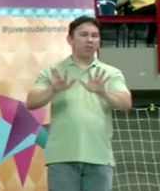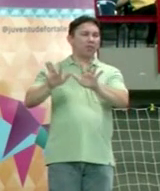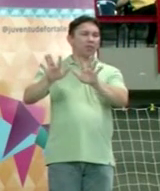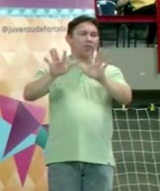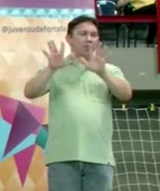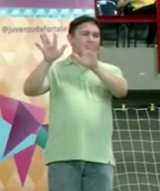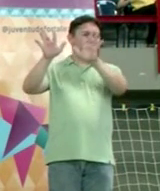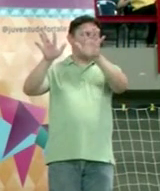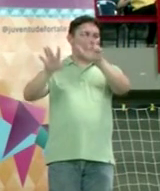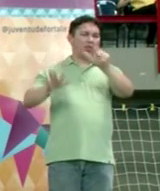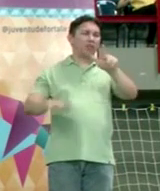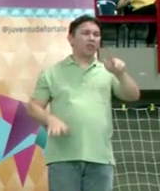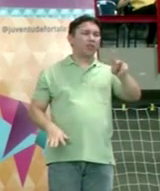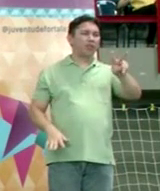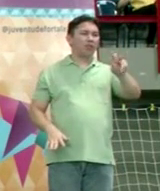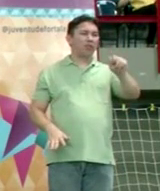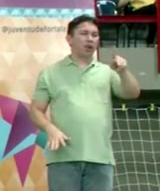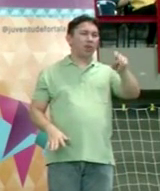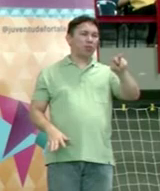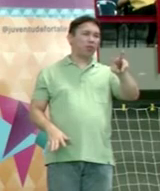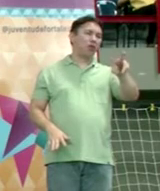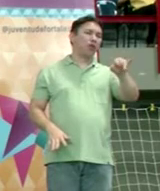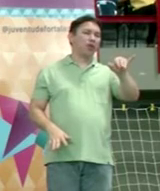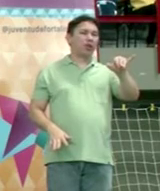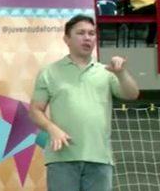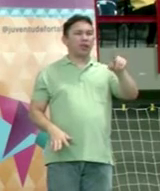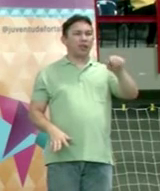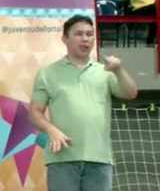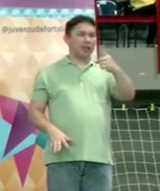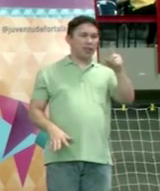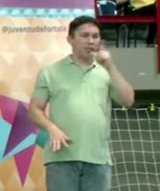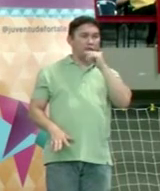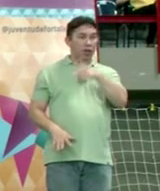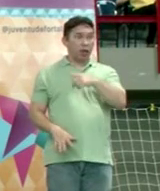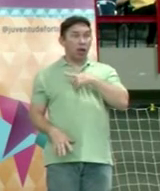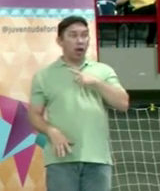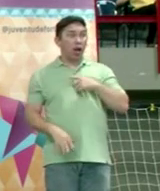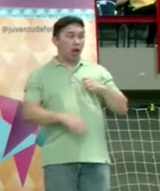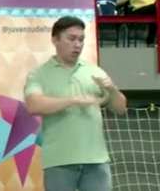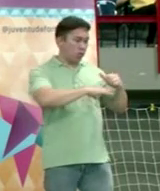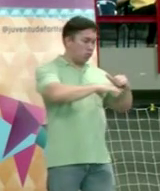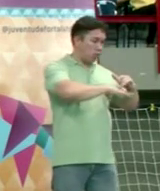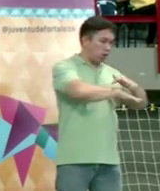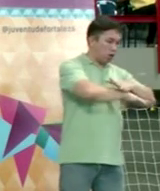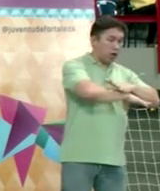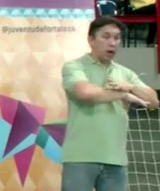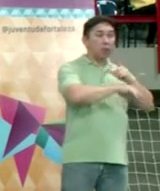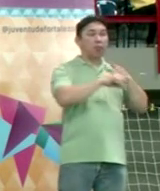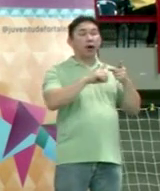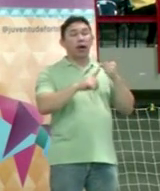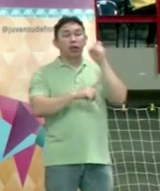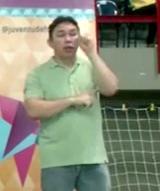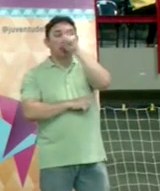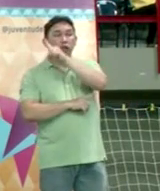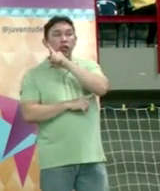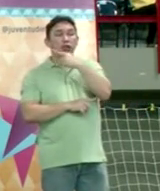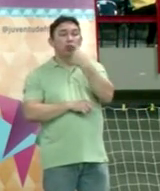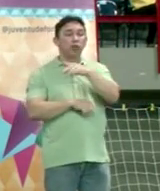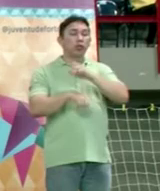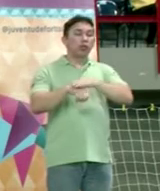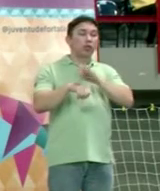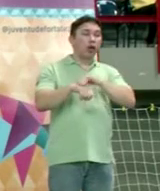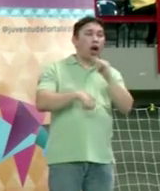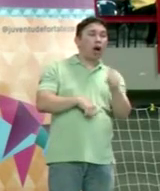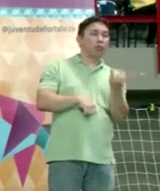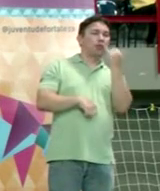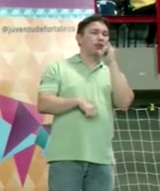água, tá? Então assim, ela é condutora, mas no caso você acaba tendo uma dificuldade, né, em conseguir